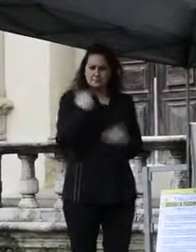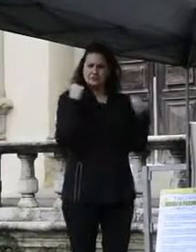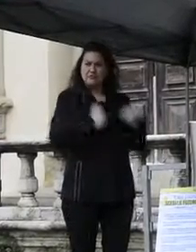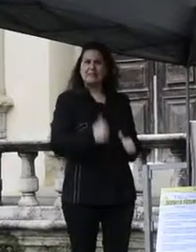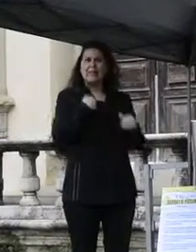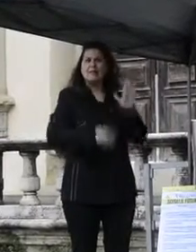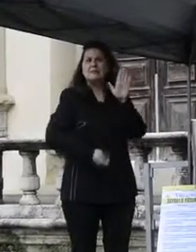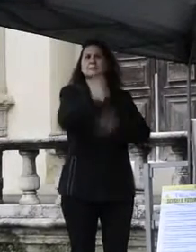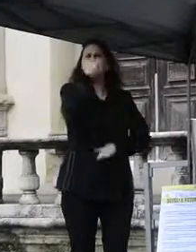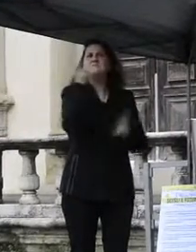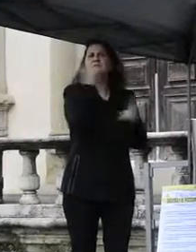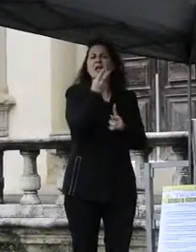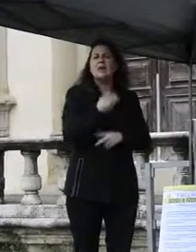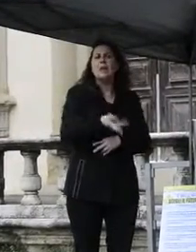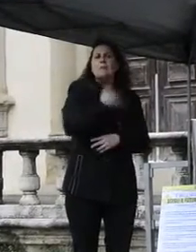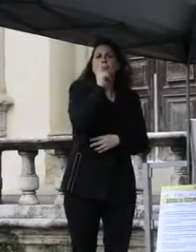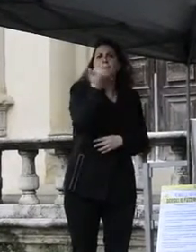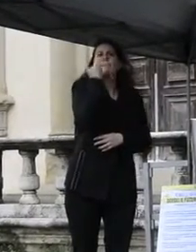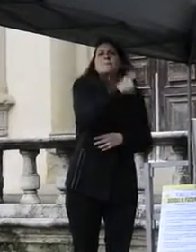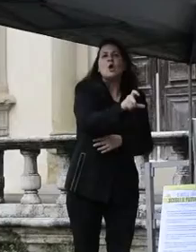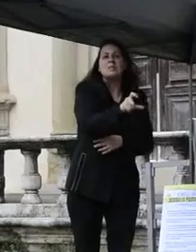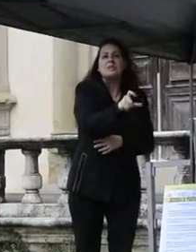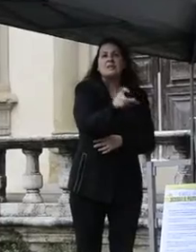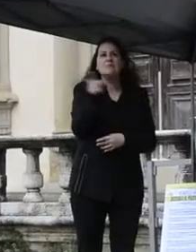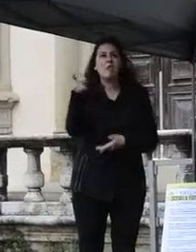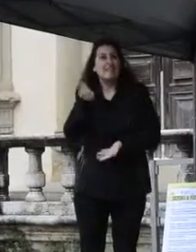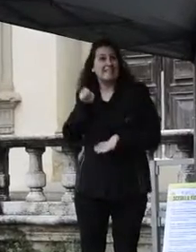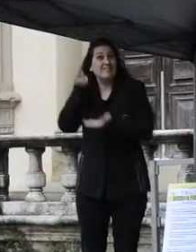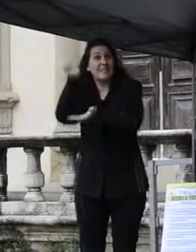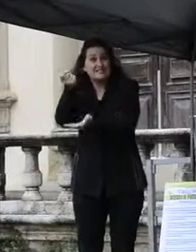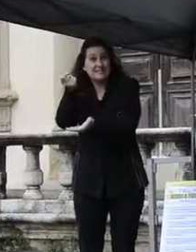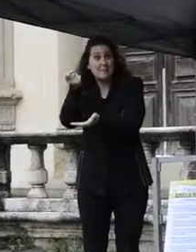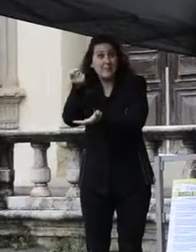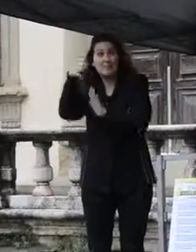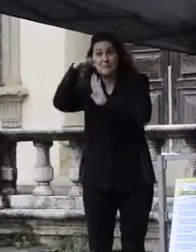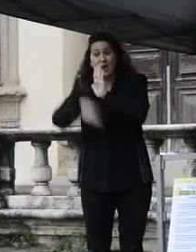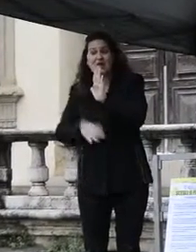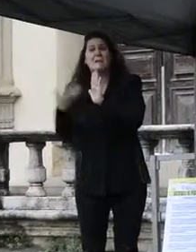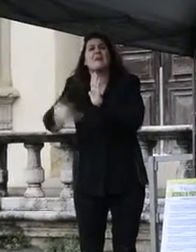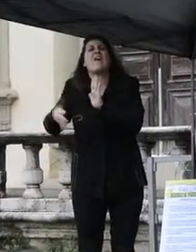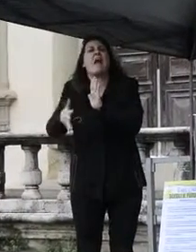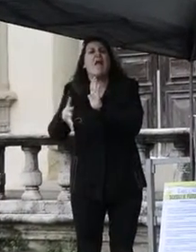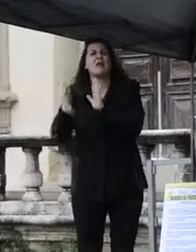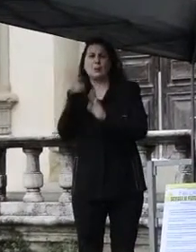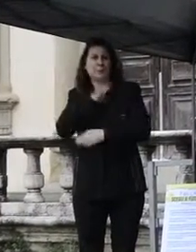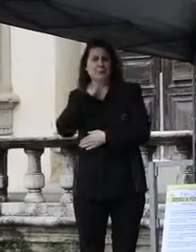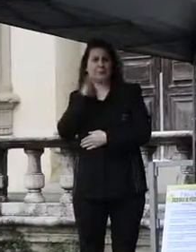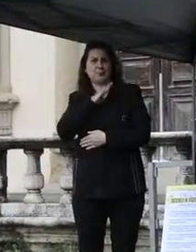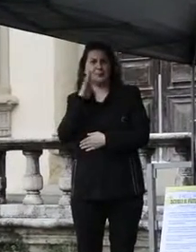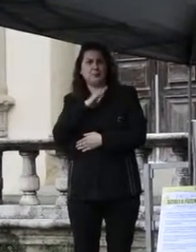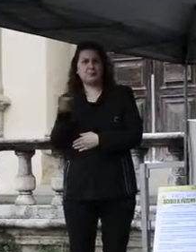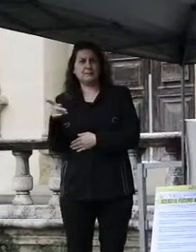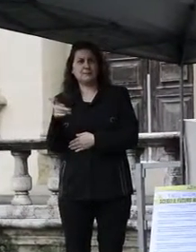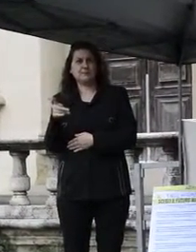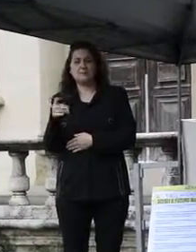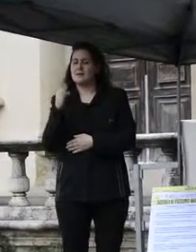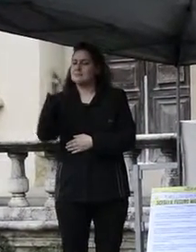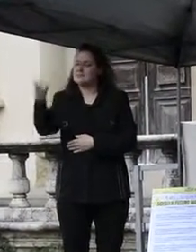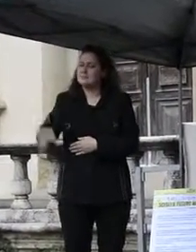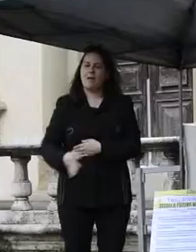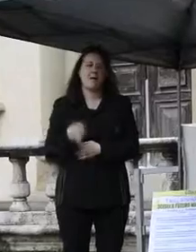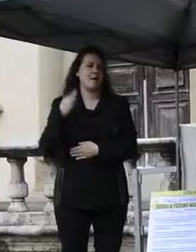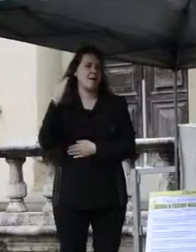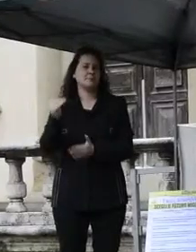quelle che ci spettano, perché neanche gli investimenti che sono programmati vengono fatti, vengono